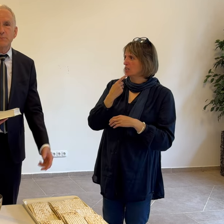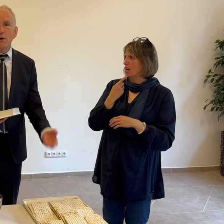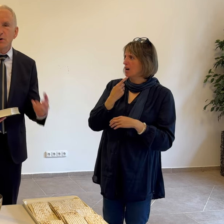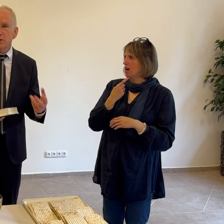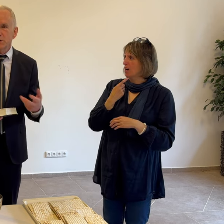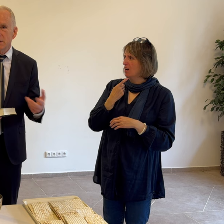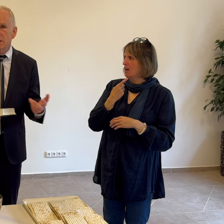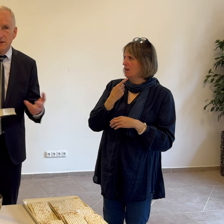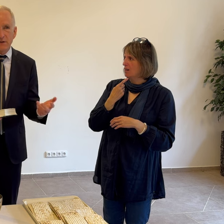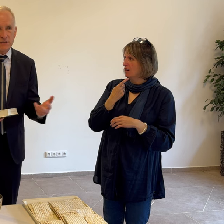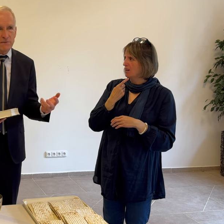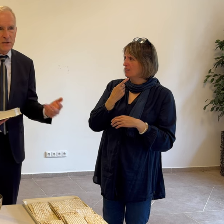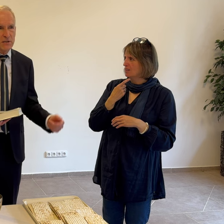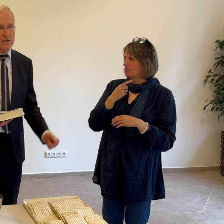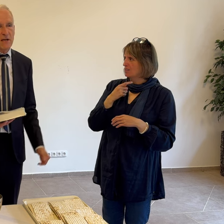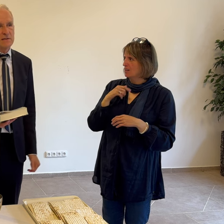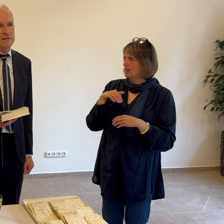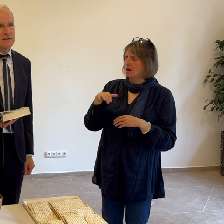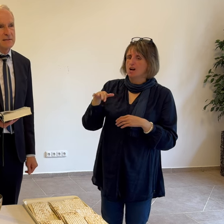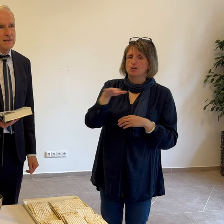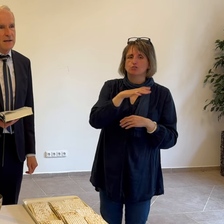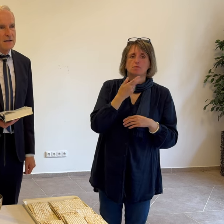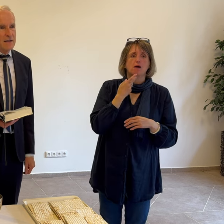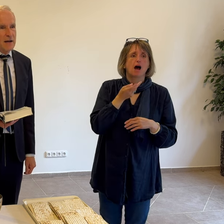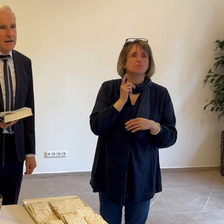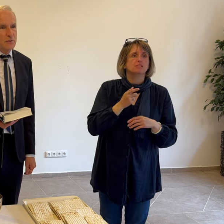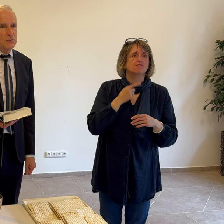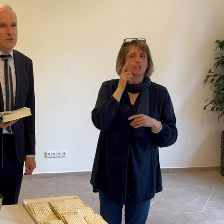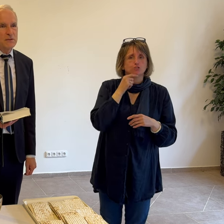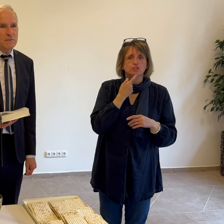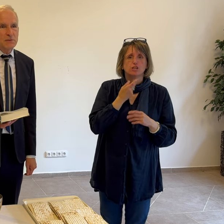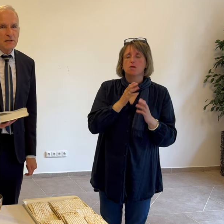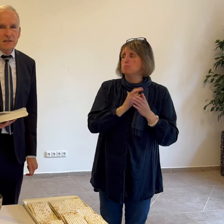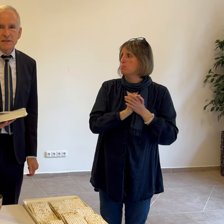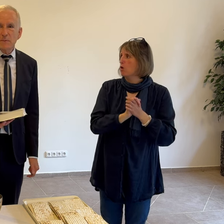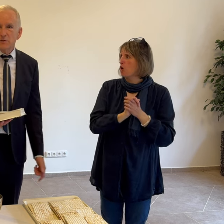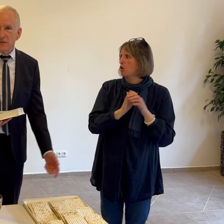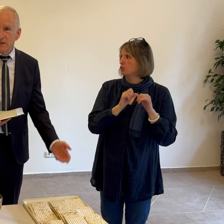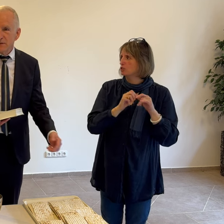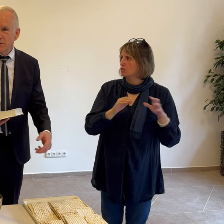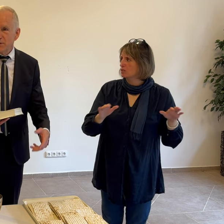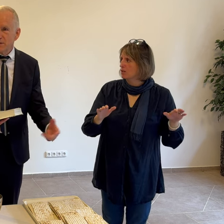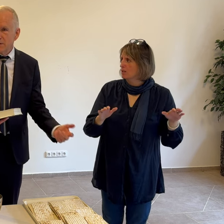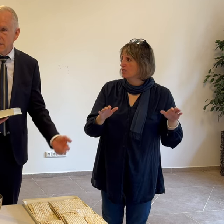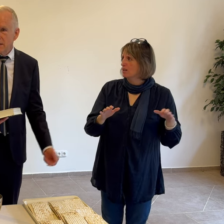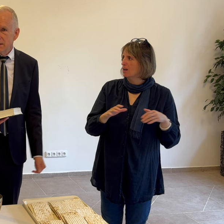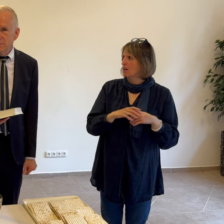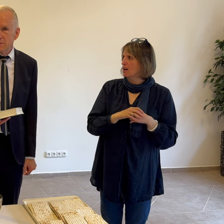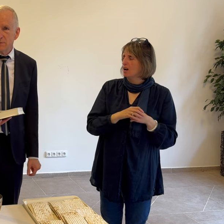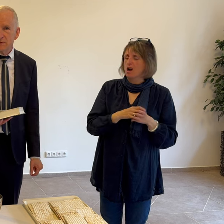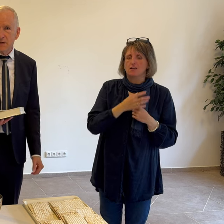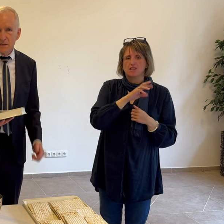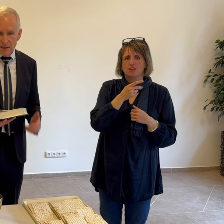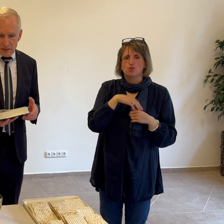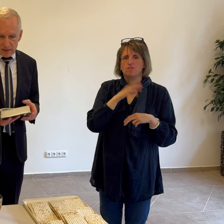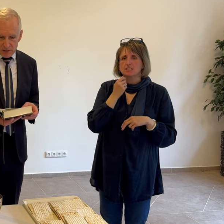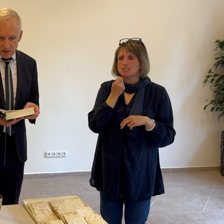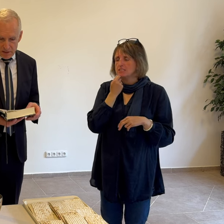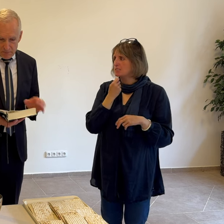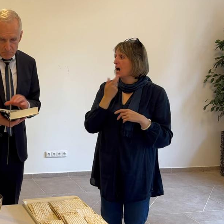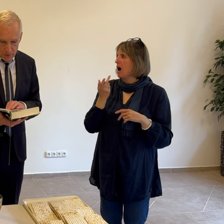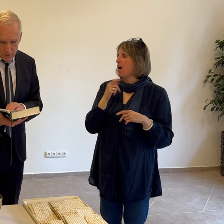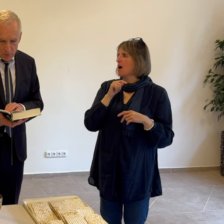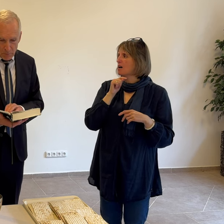že to je pohoršení ta vaše ve večeře a končí tím že jeden se přejí druhej se nenají a podobně